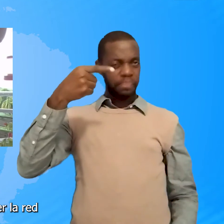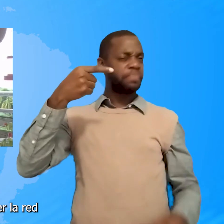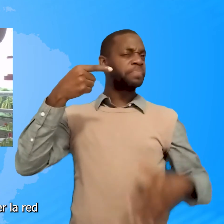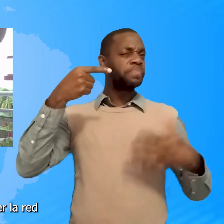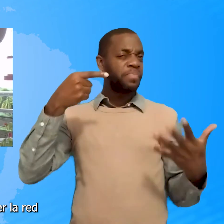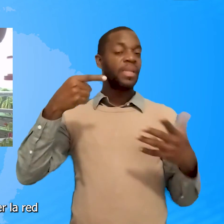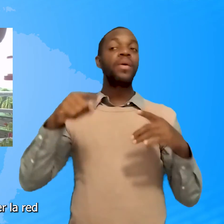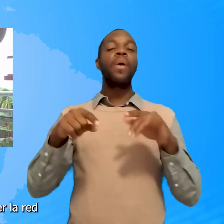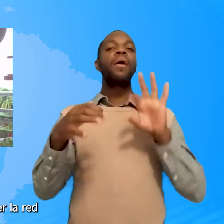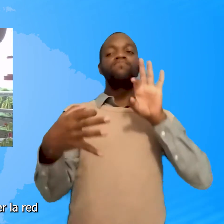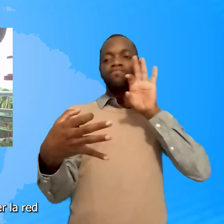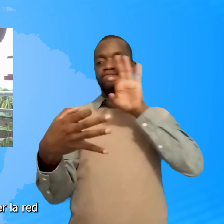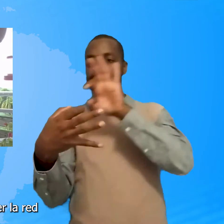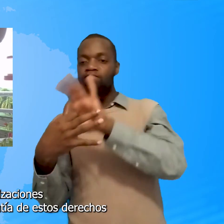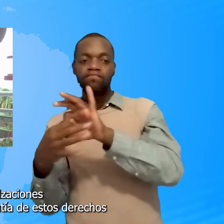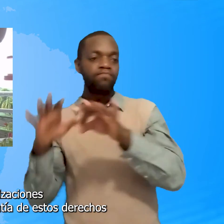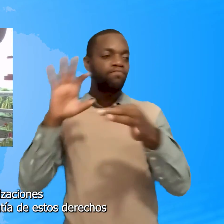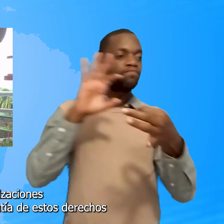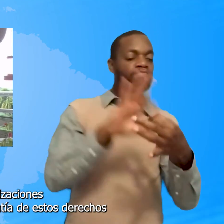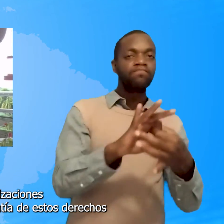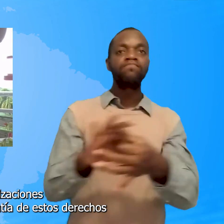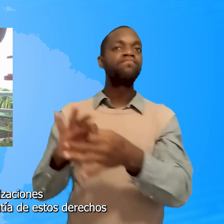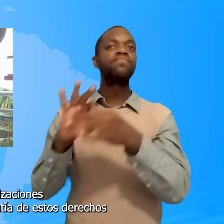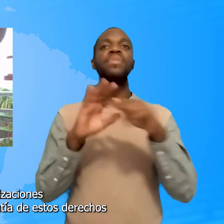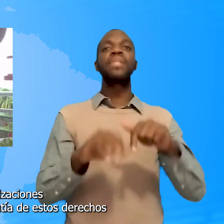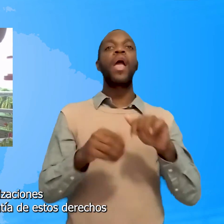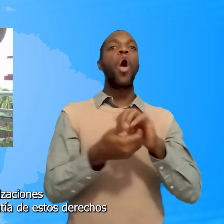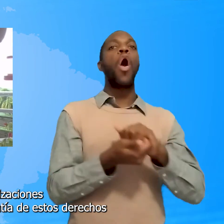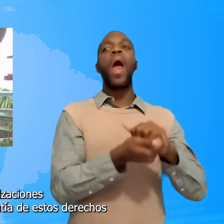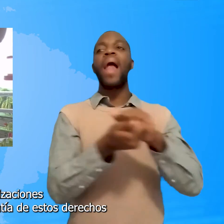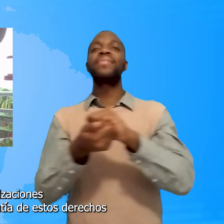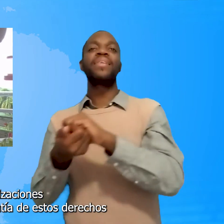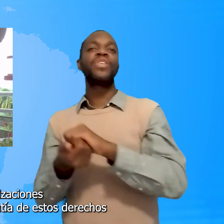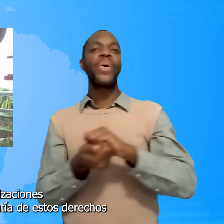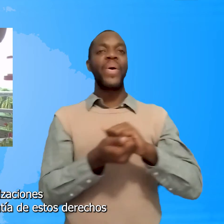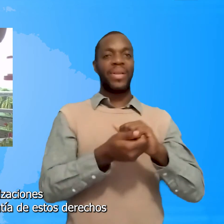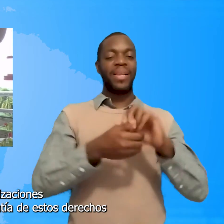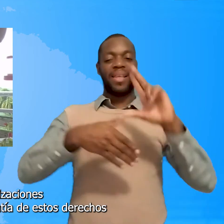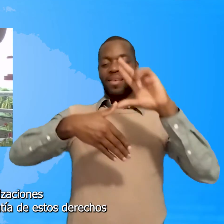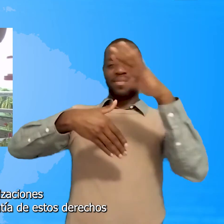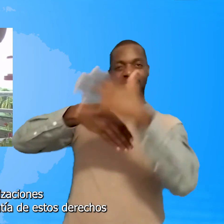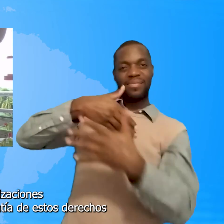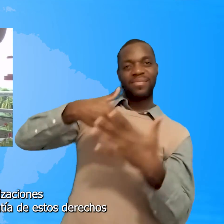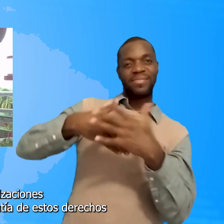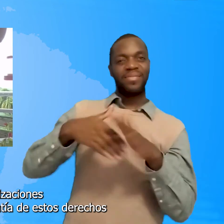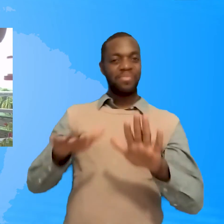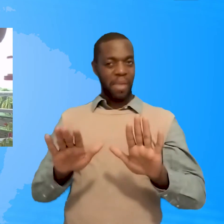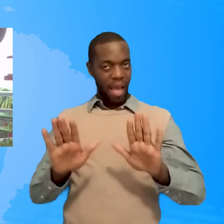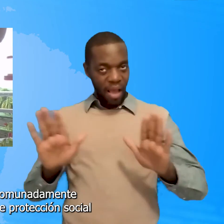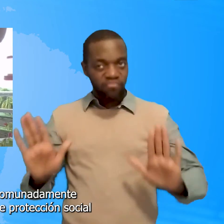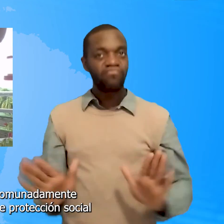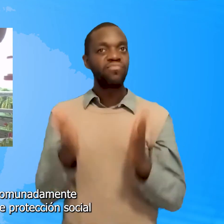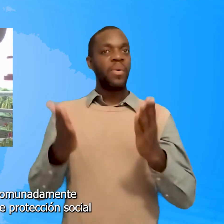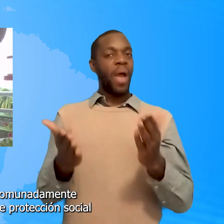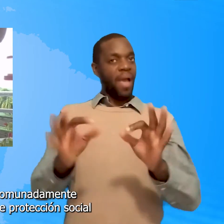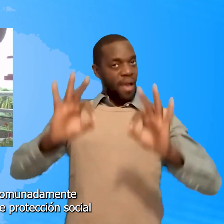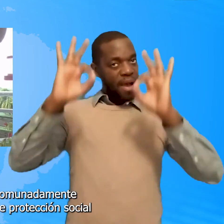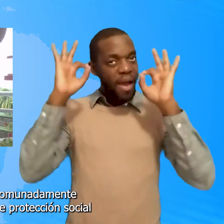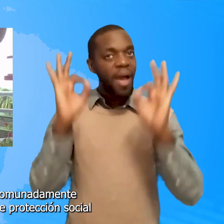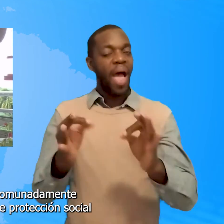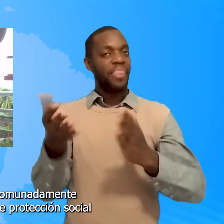fortalecer la red de organizaciones alrededor de la garantía de estos derechos y